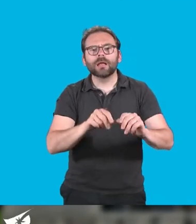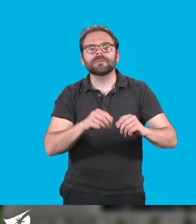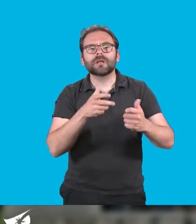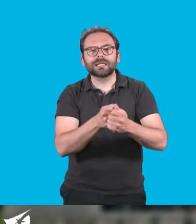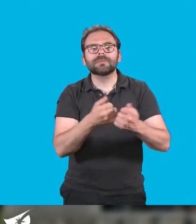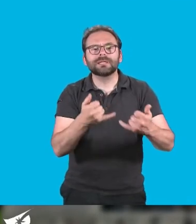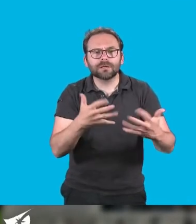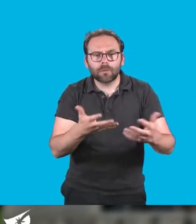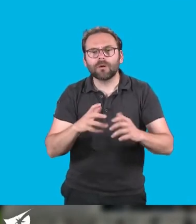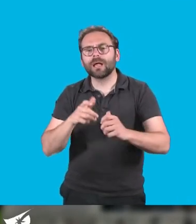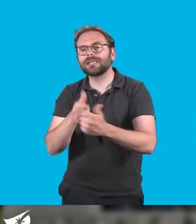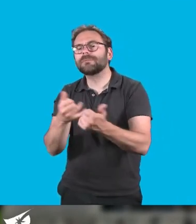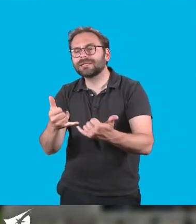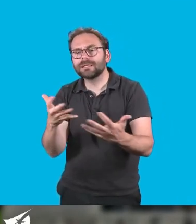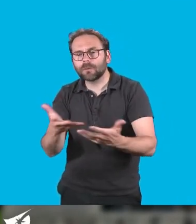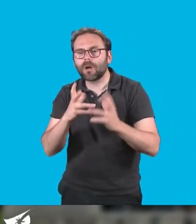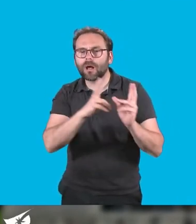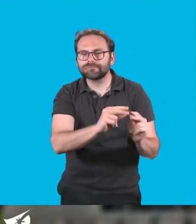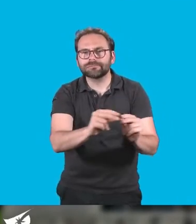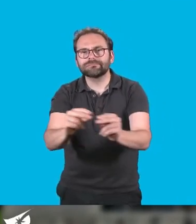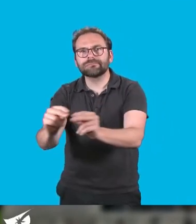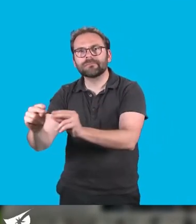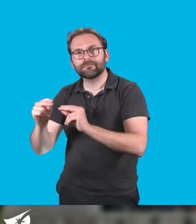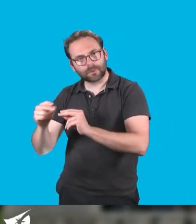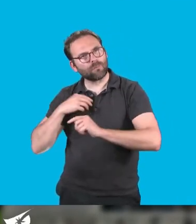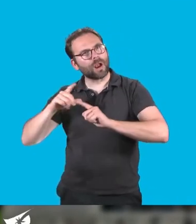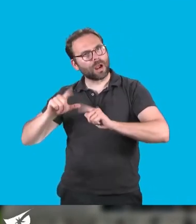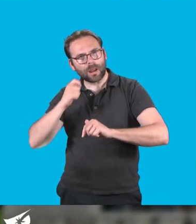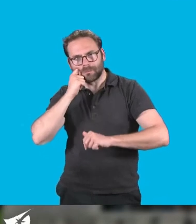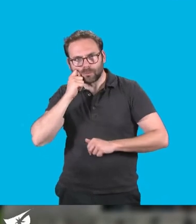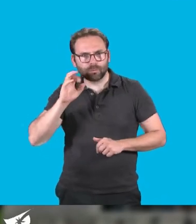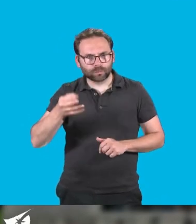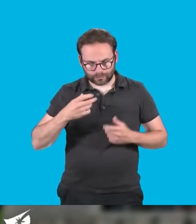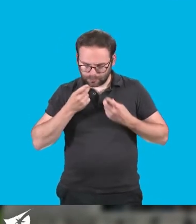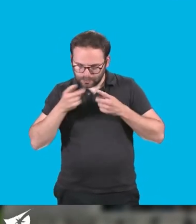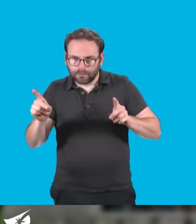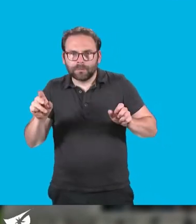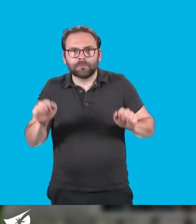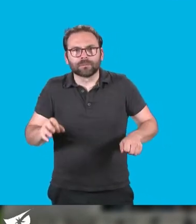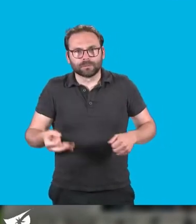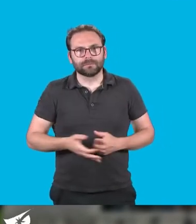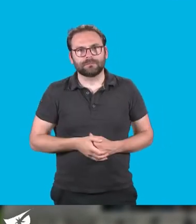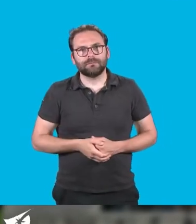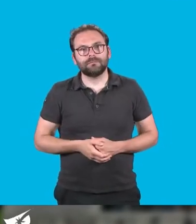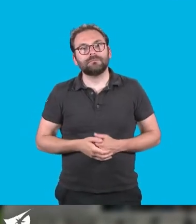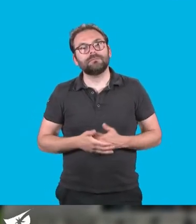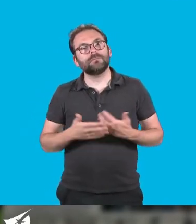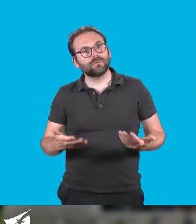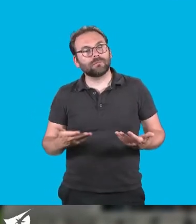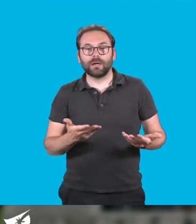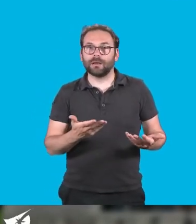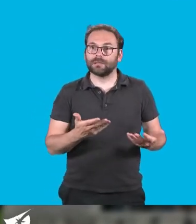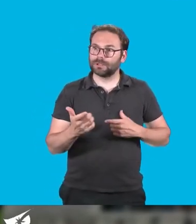par collectivité. Vous pouvez compter sur moi pour être à vos côtés et à votre disposition. Et donc voilà, mes chers